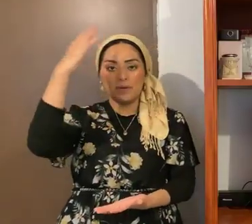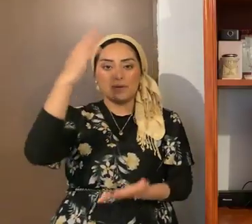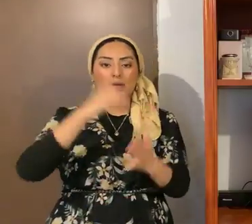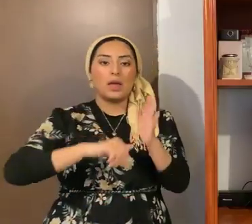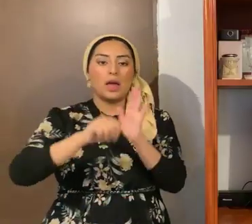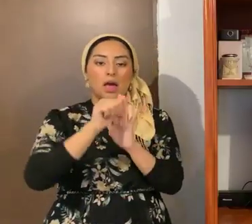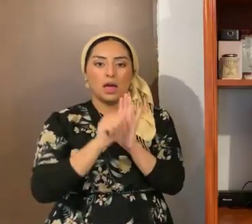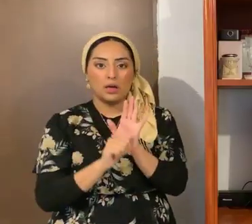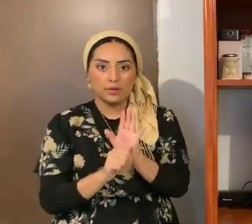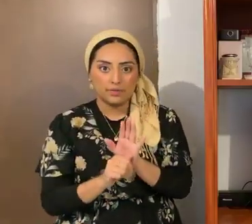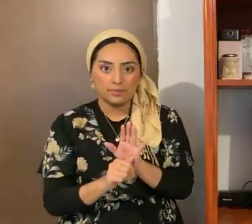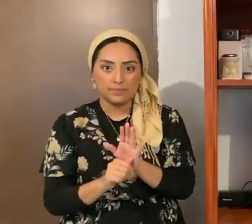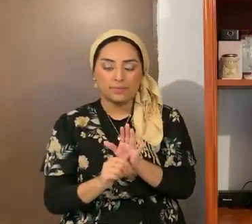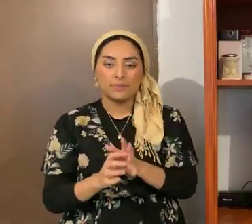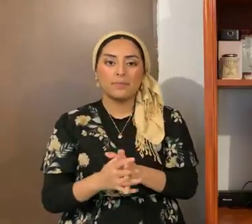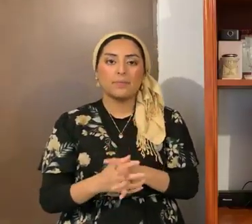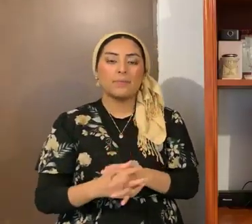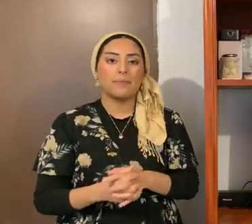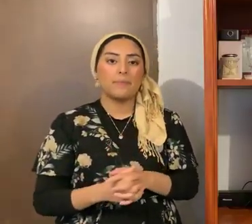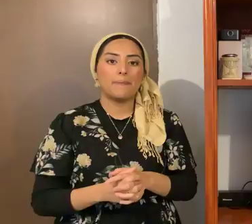Aarón.